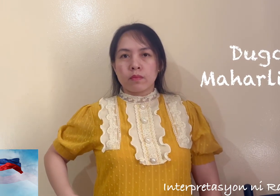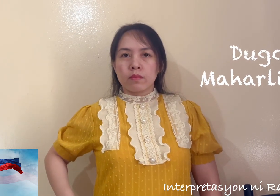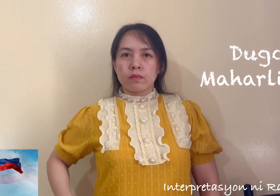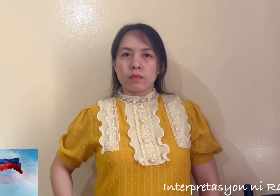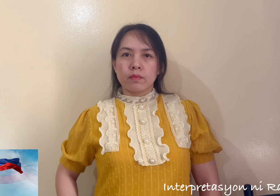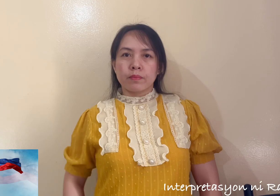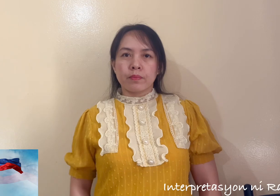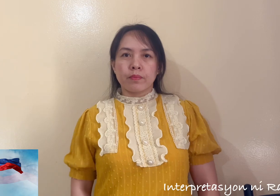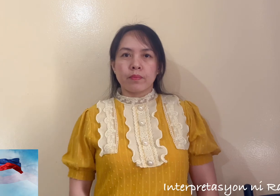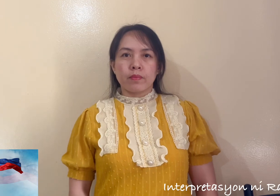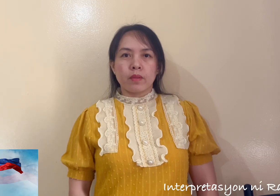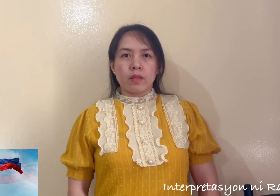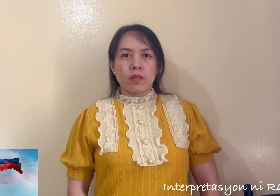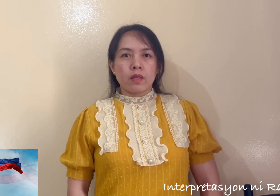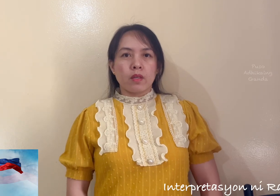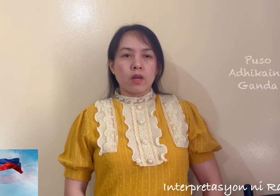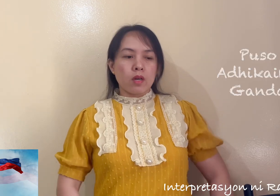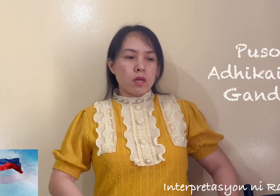maharlika.